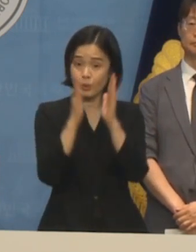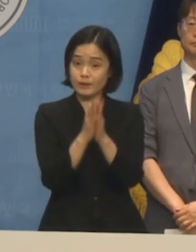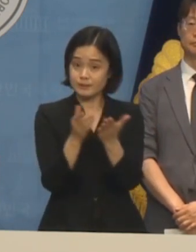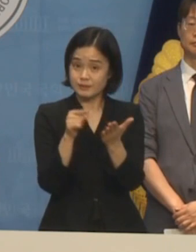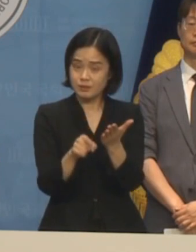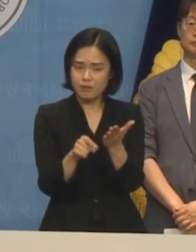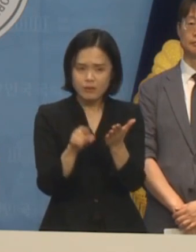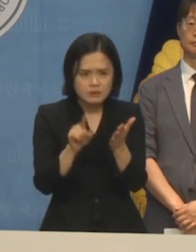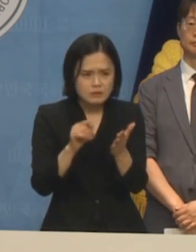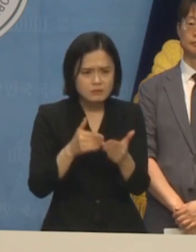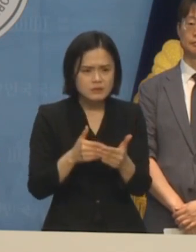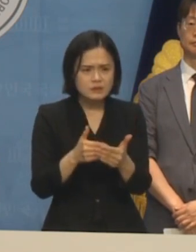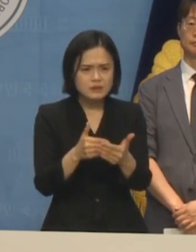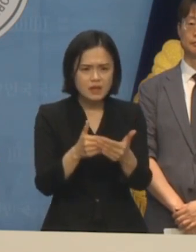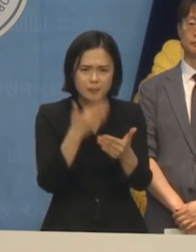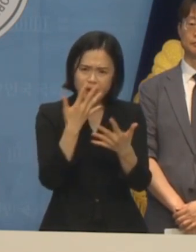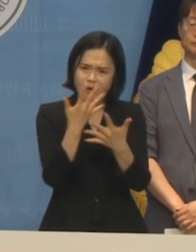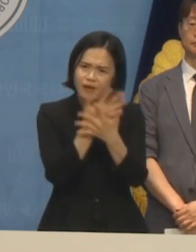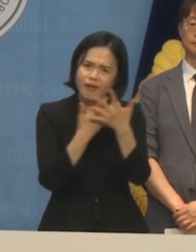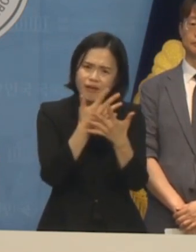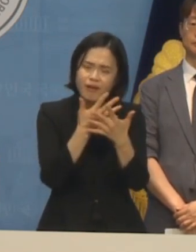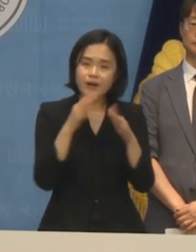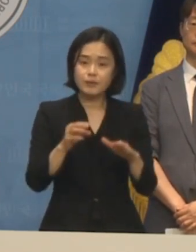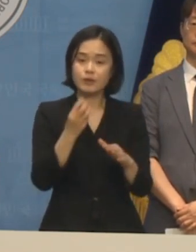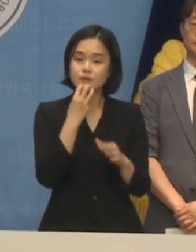연수는 서울대학교, 한국교원대학교 등